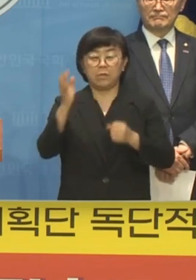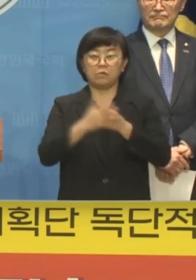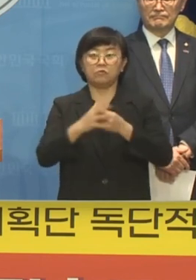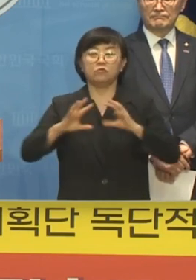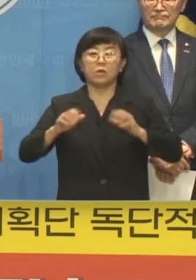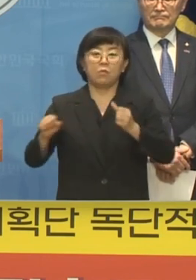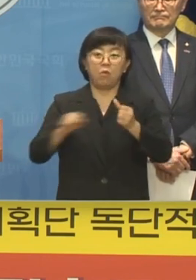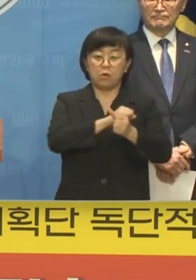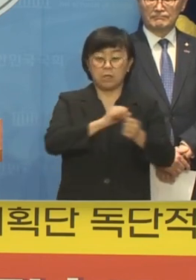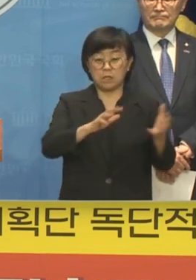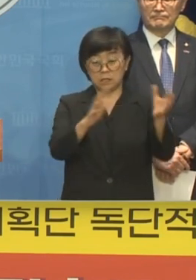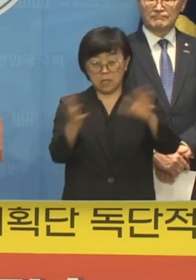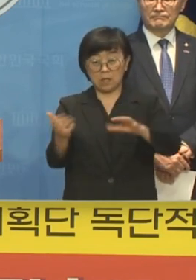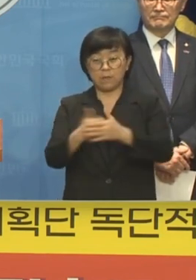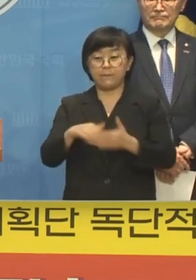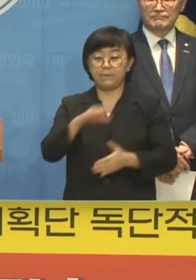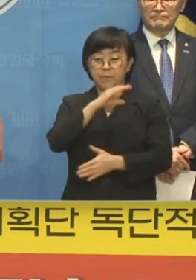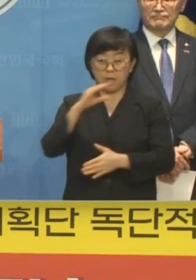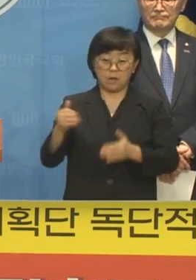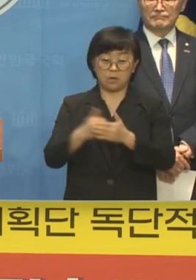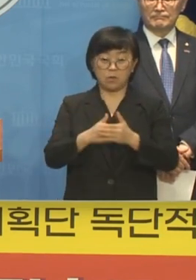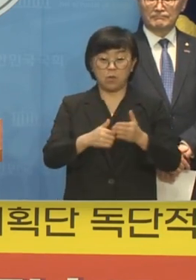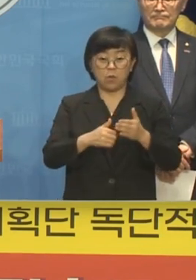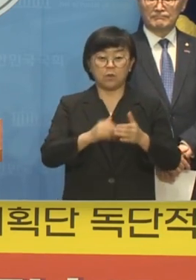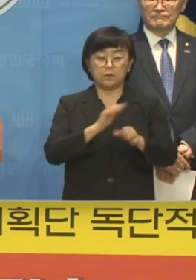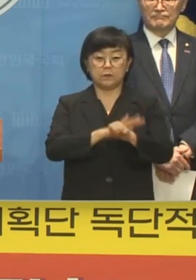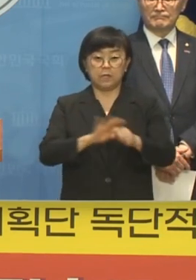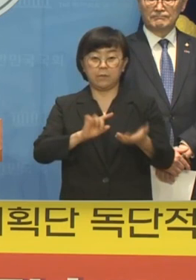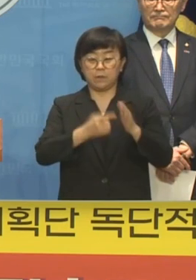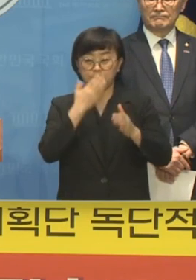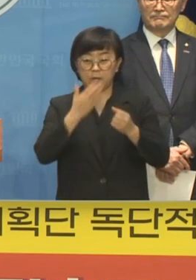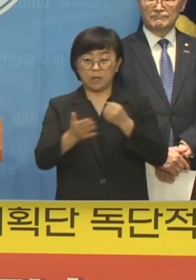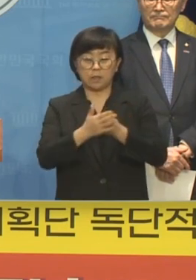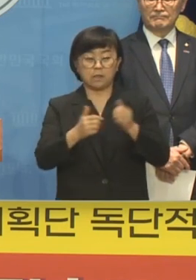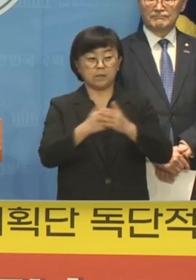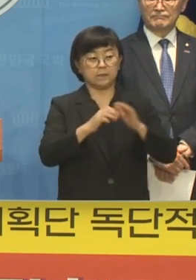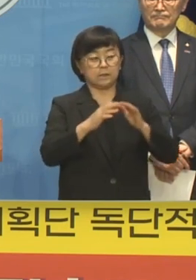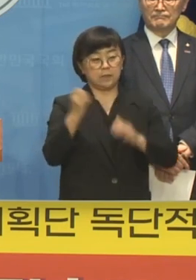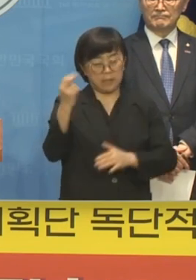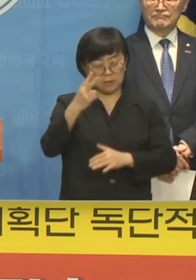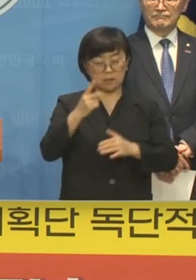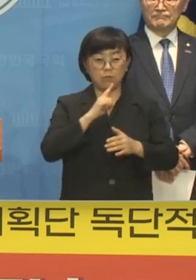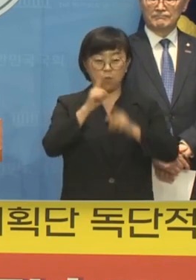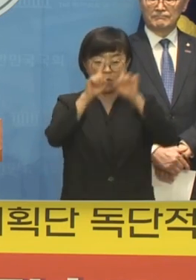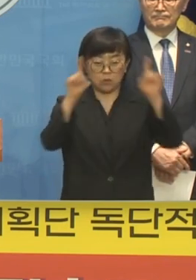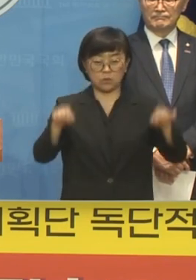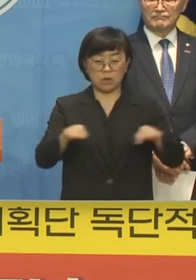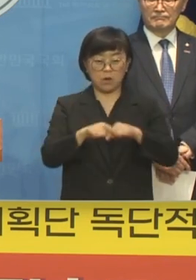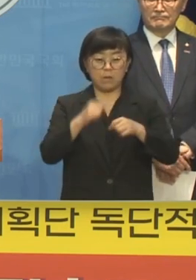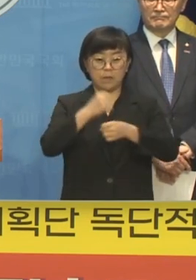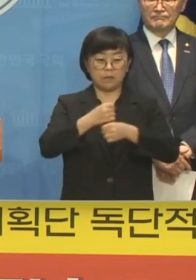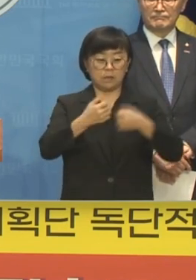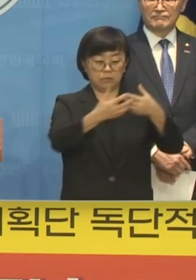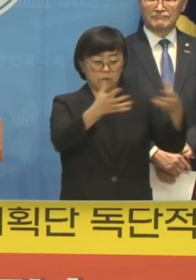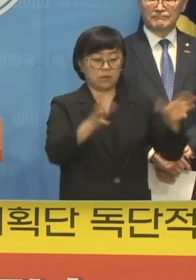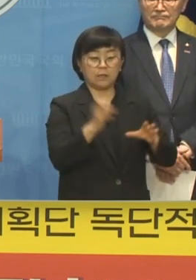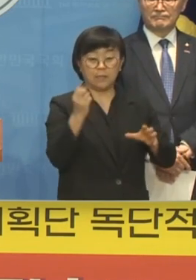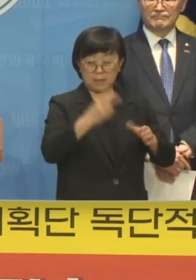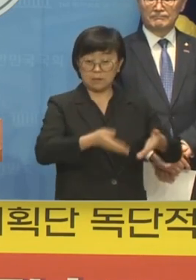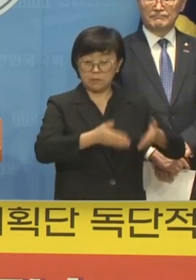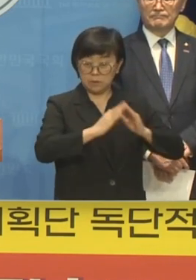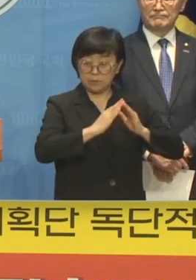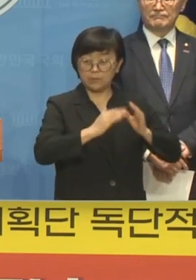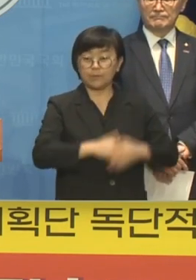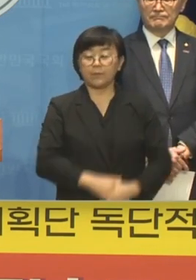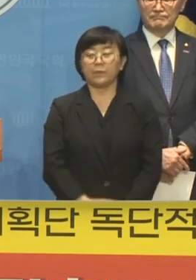의한 희생이 올바르게 정리될 수 있도록 제대로 된 인사들로 진상조사 보고서 작성 것을 꾸려야 합니다. 이것이